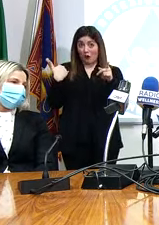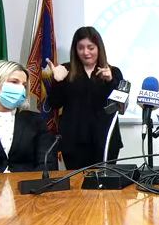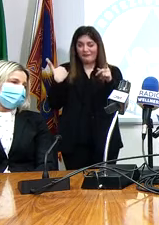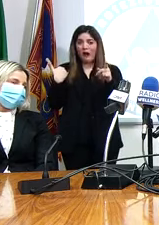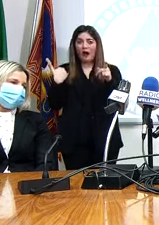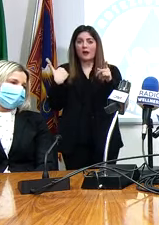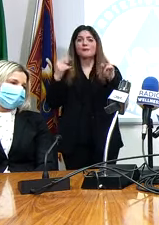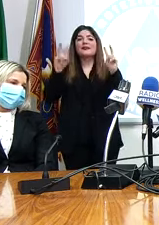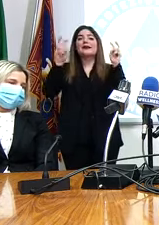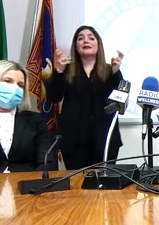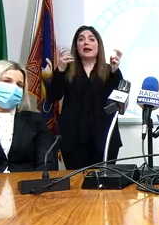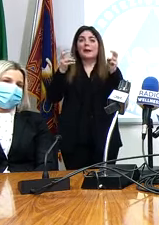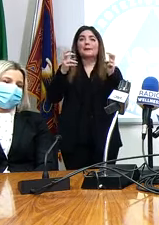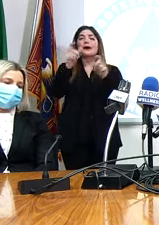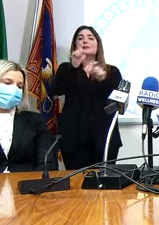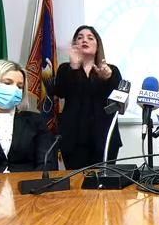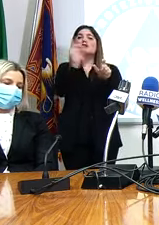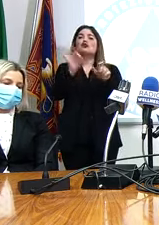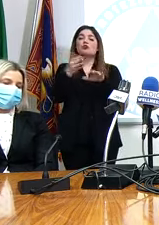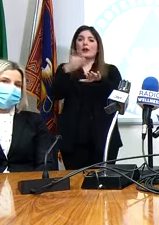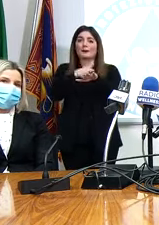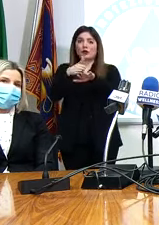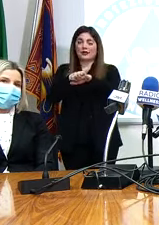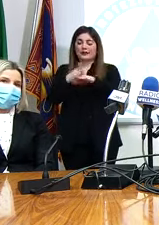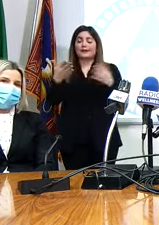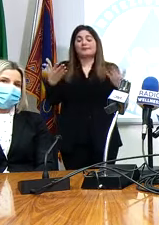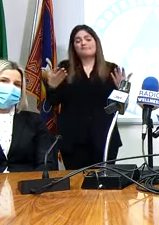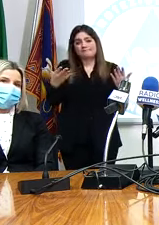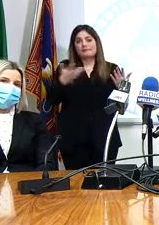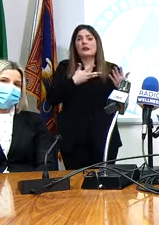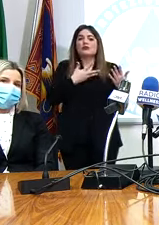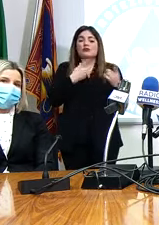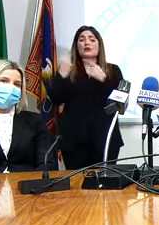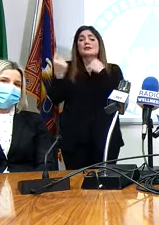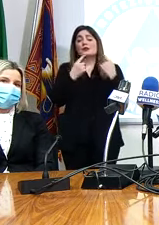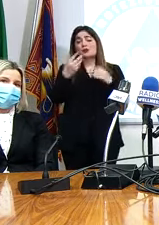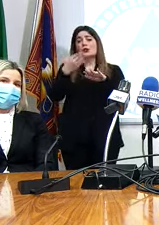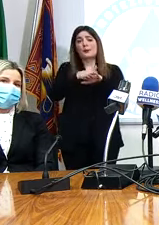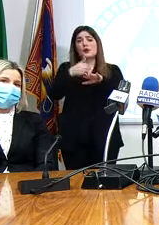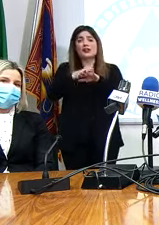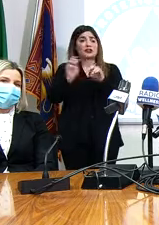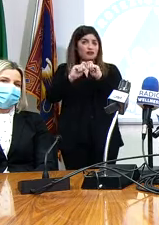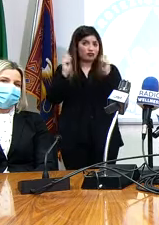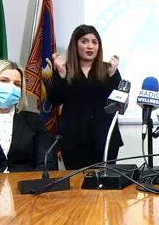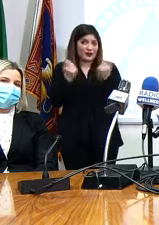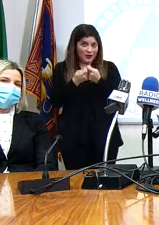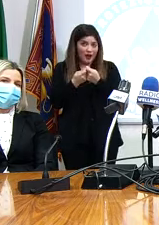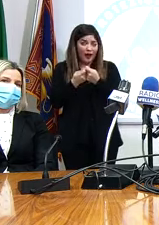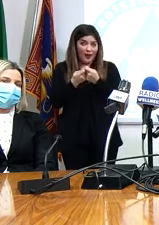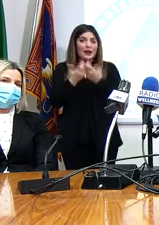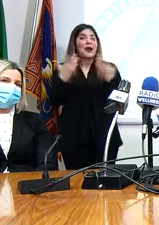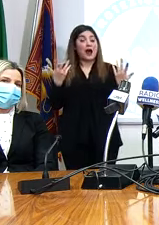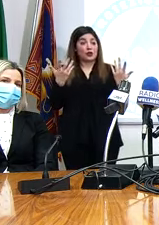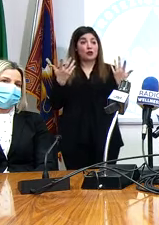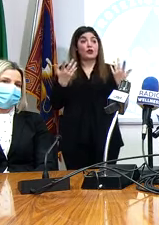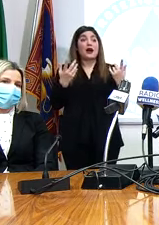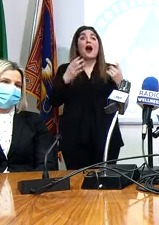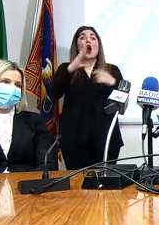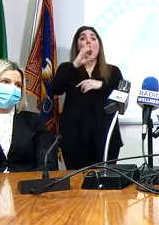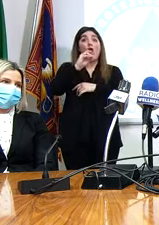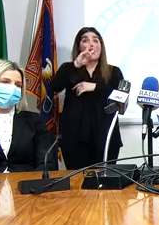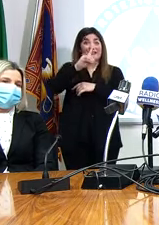popolazione generale rispetto a tutte le cause della mortalità. Quindi per questa causa è lo